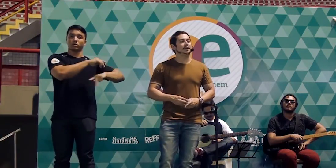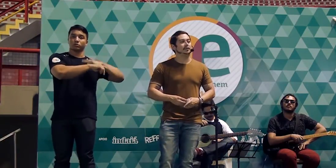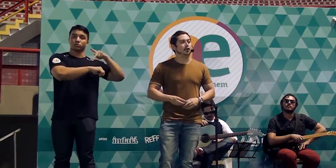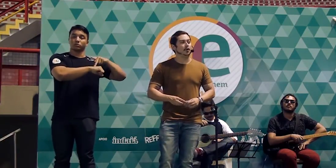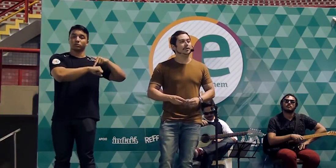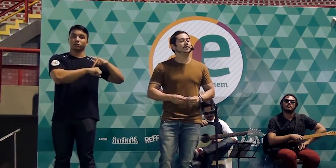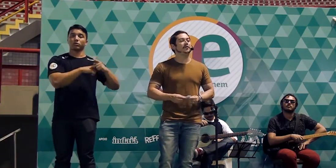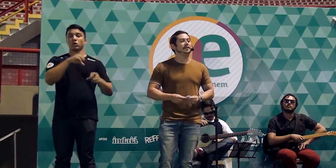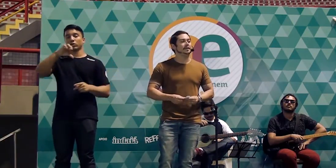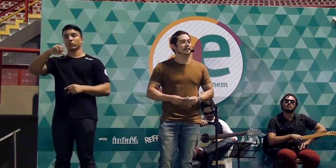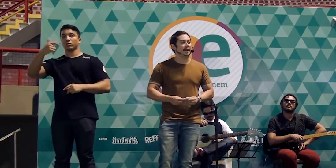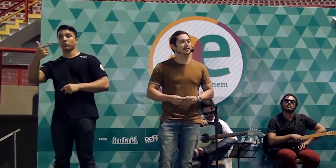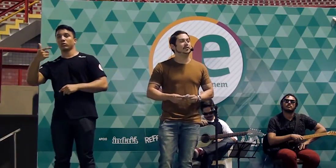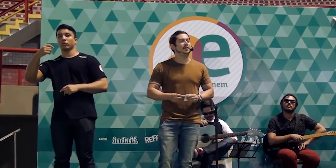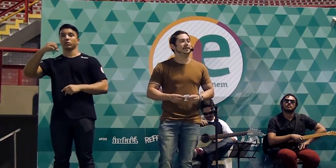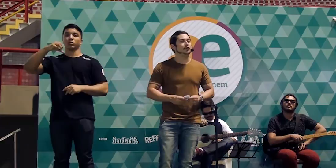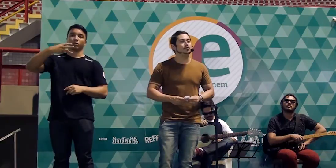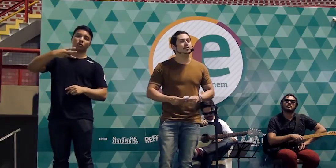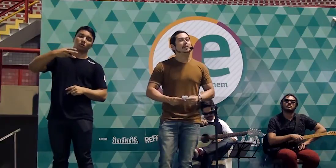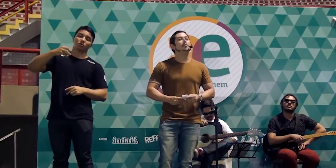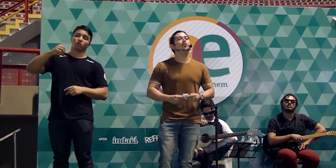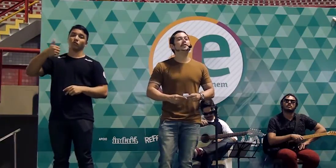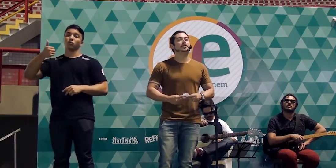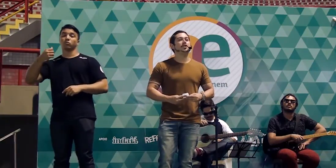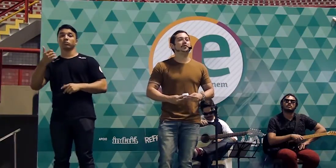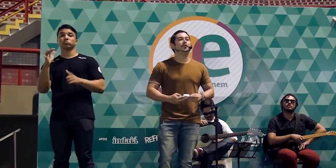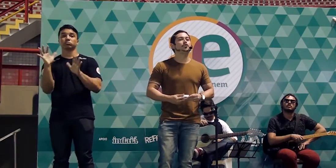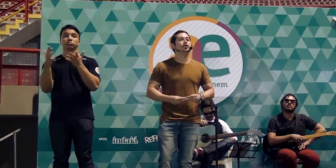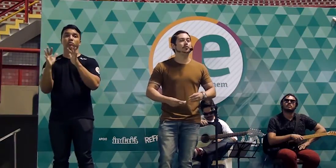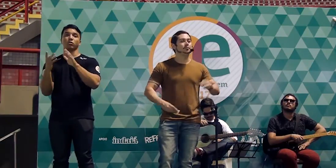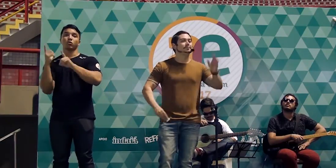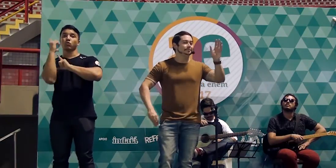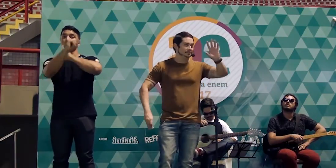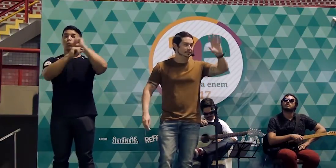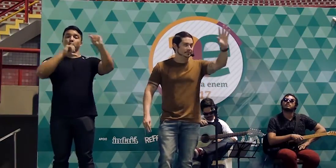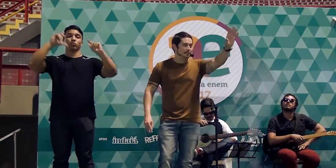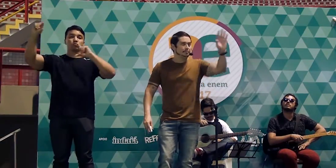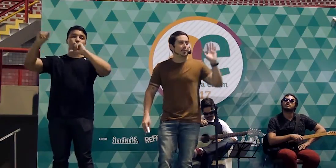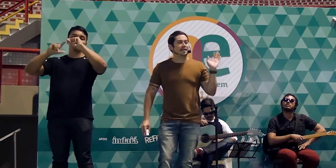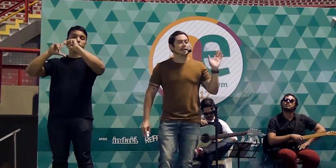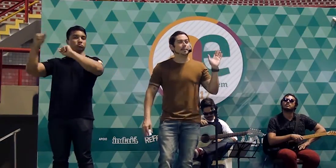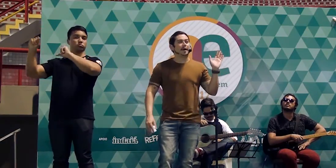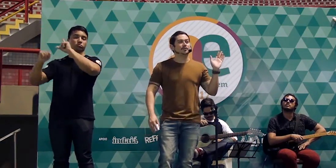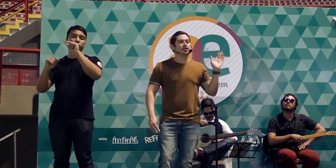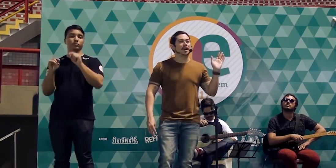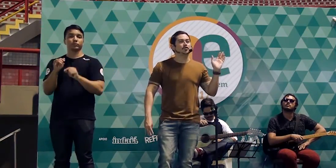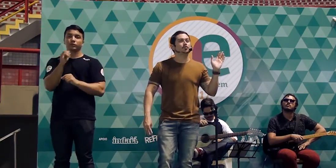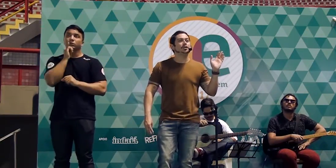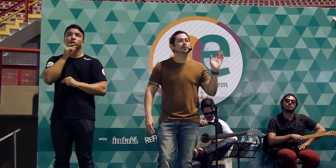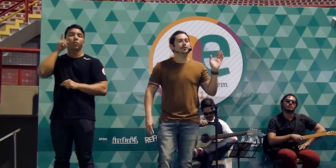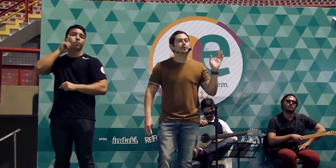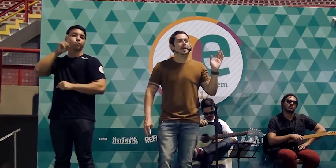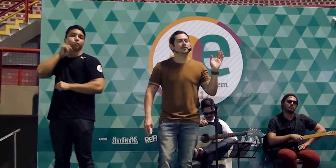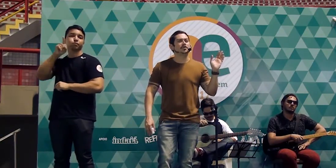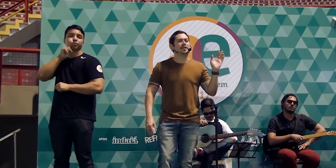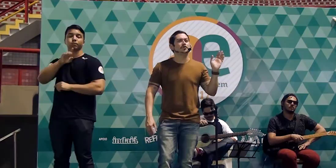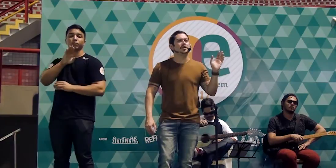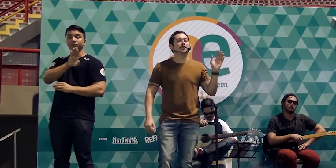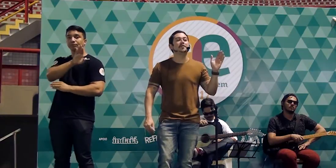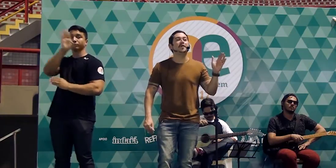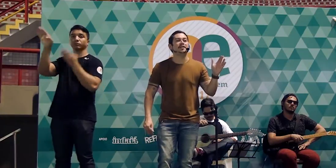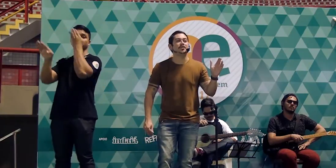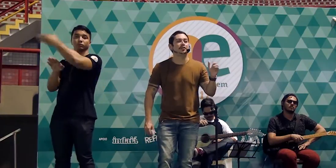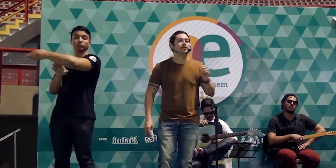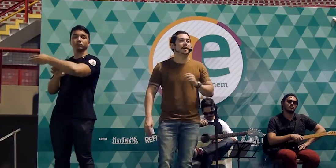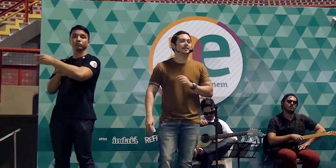época 92, 93, 91, muita gente fugiu, por exemplo, para os Estados Unidos. Os Estados